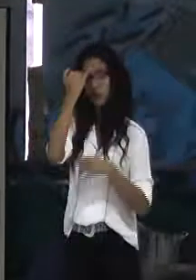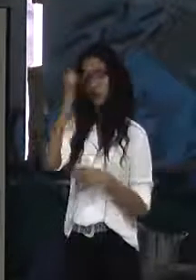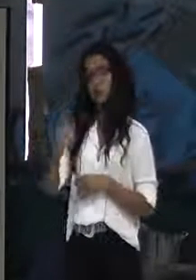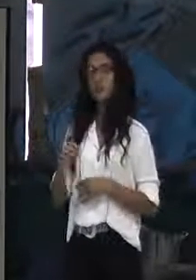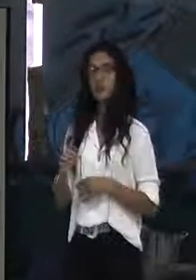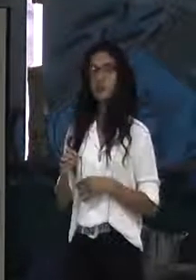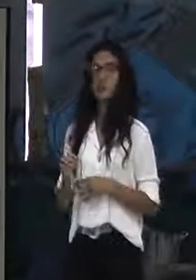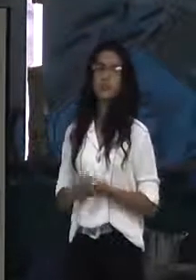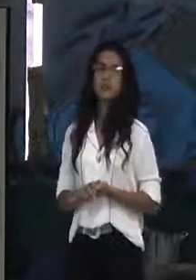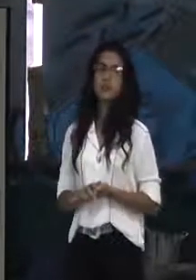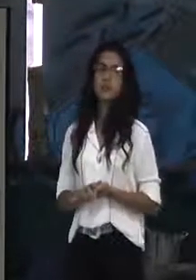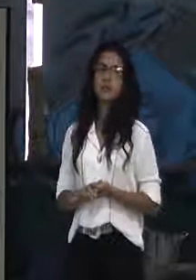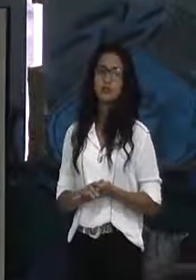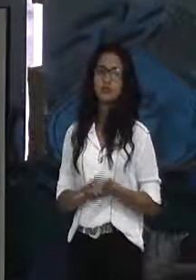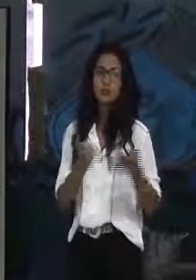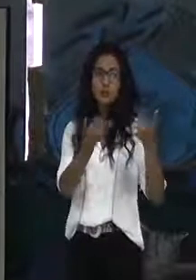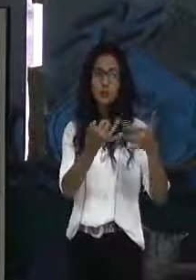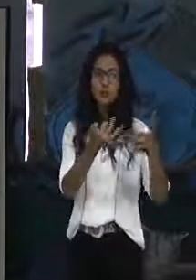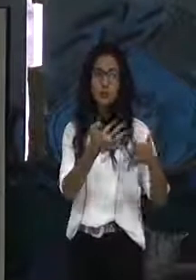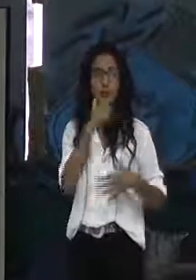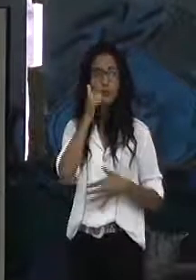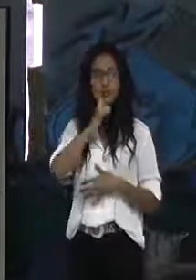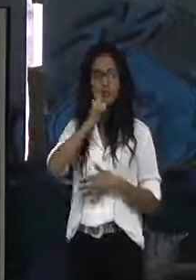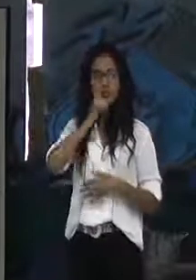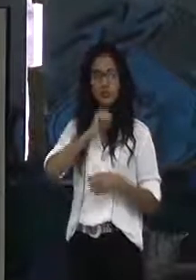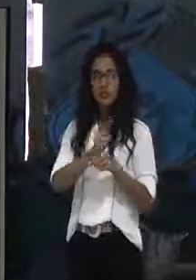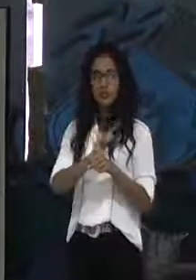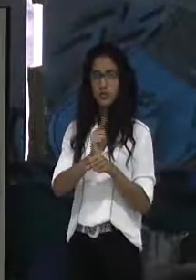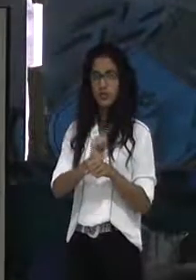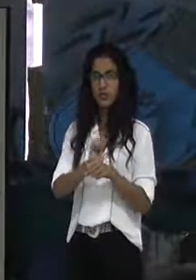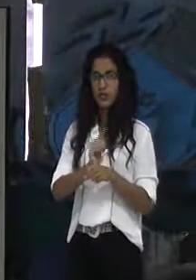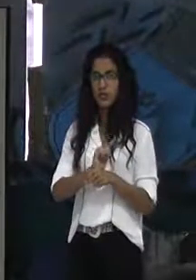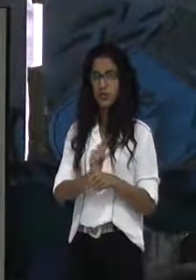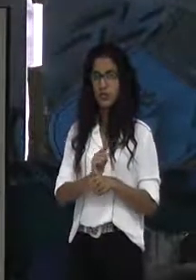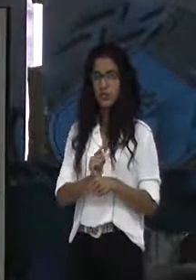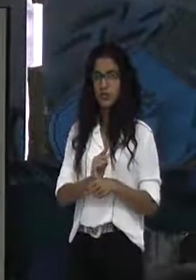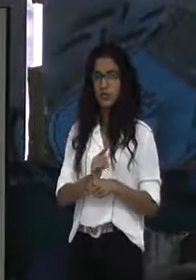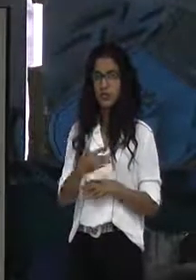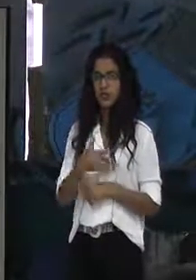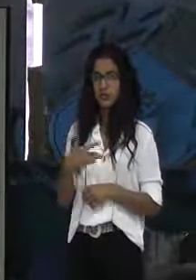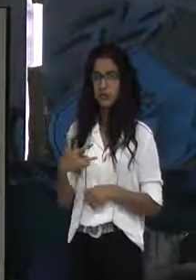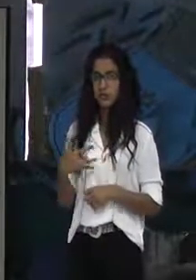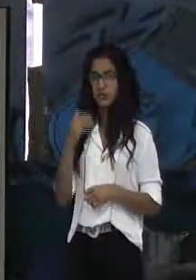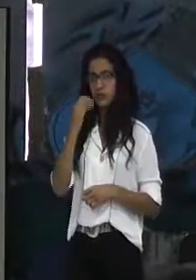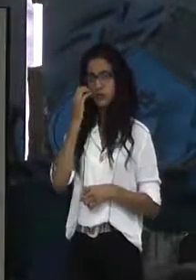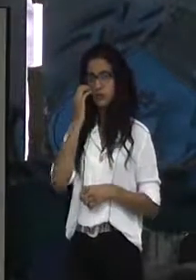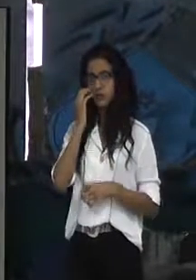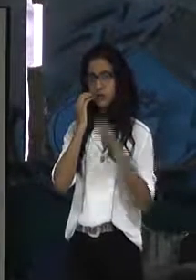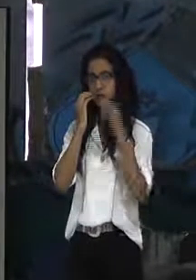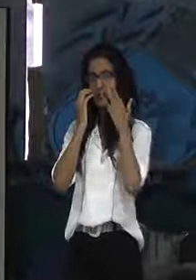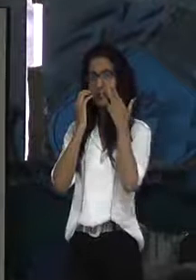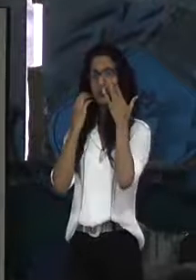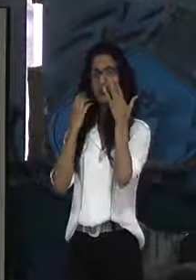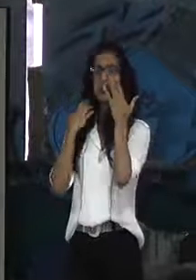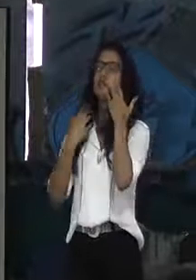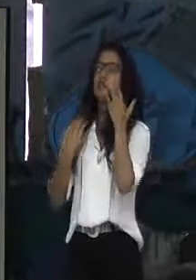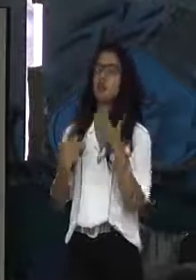gostaríamos muito de passar para a gestora da saúde do município. Não temos mais o regional. Não temos